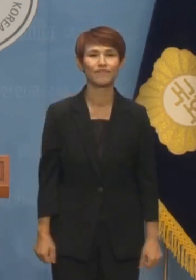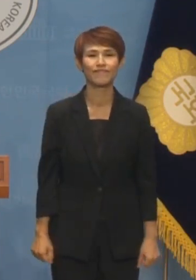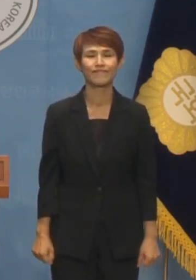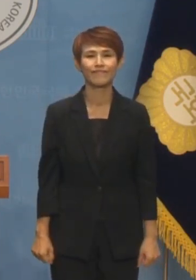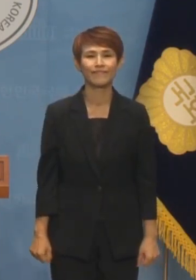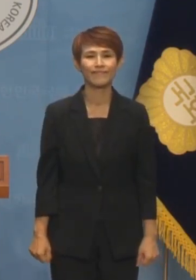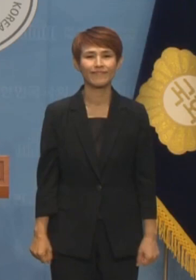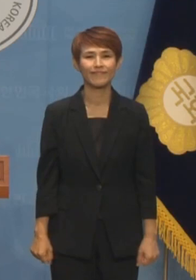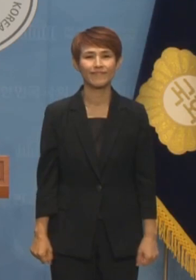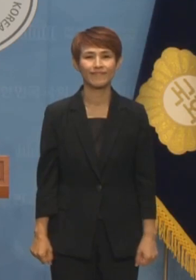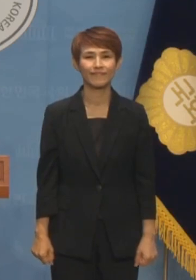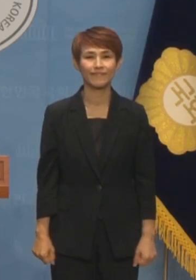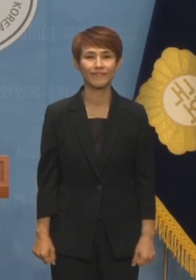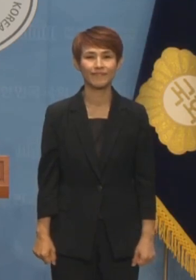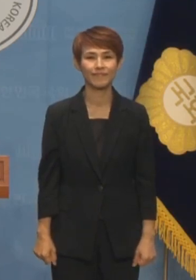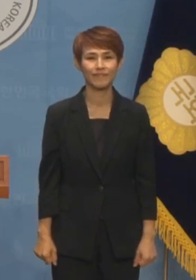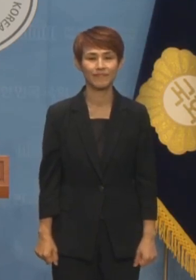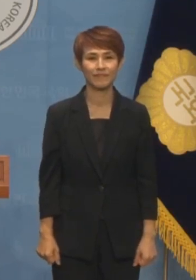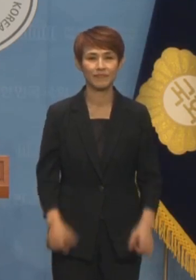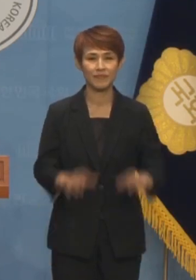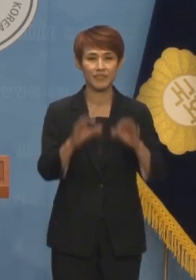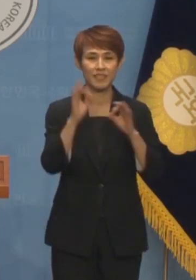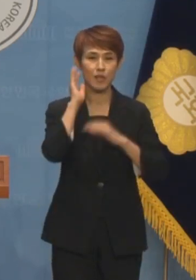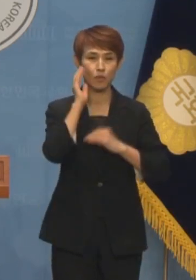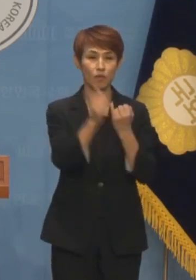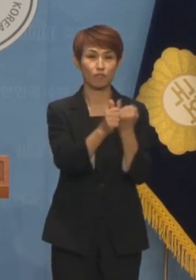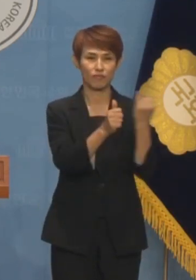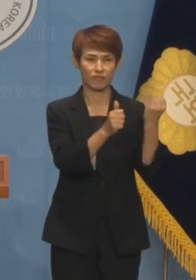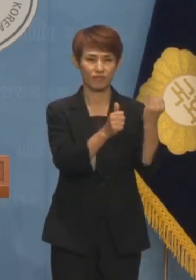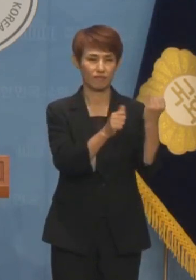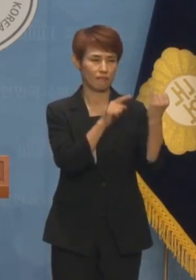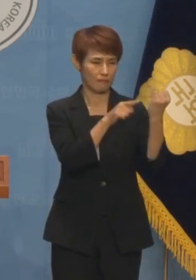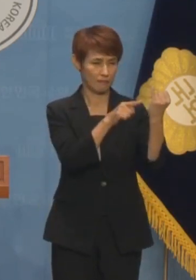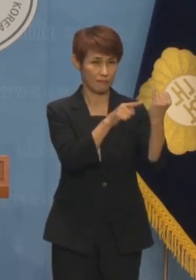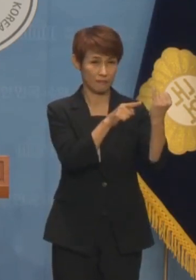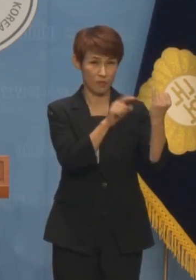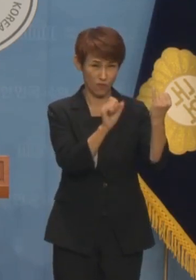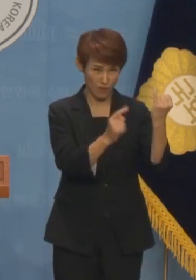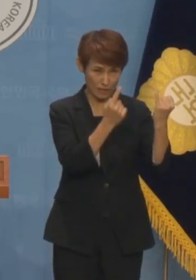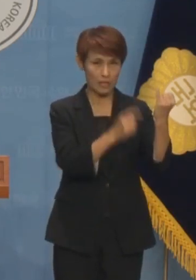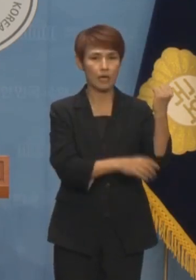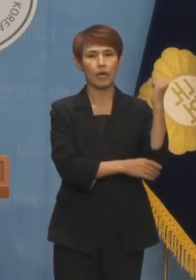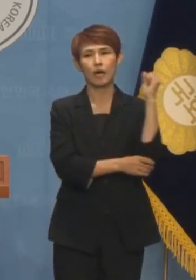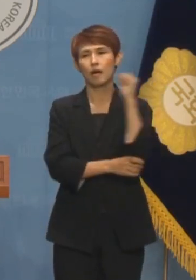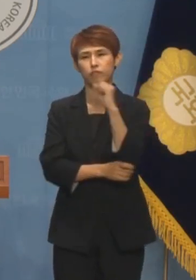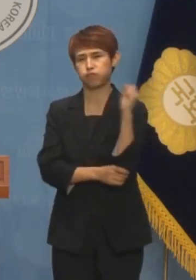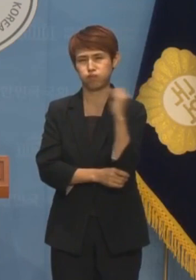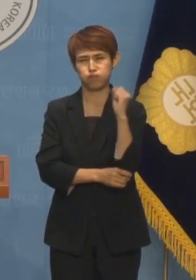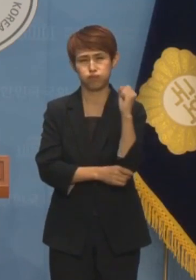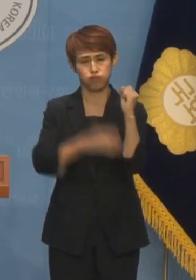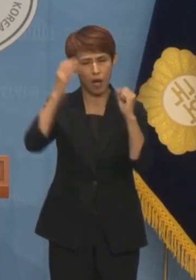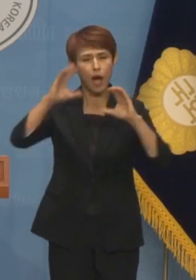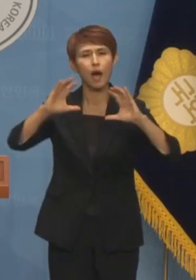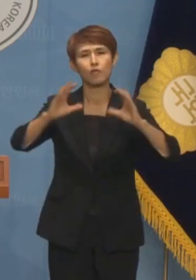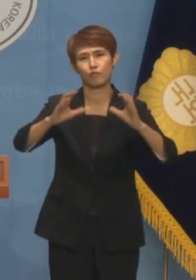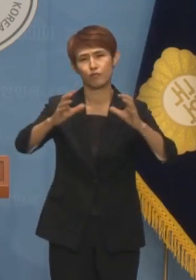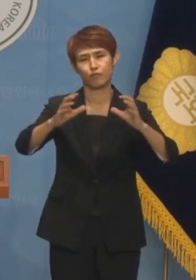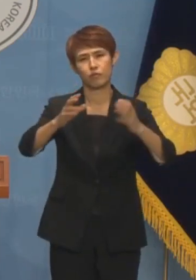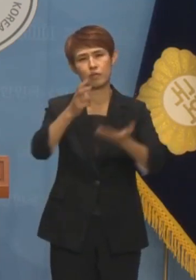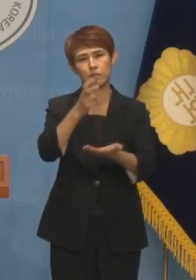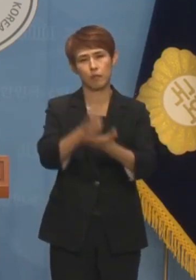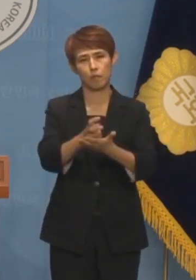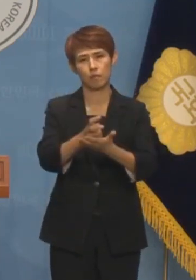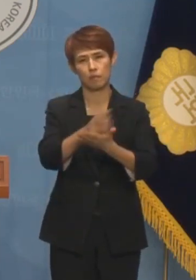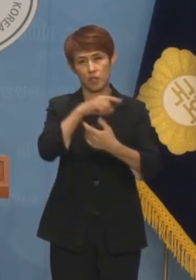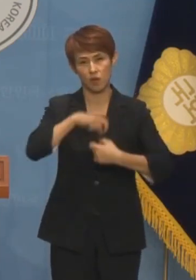발표하겠습니다. 김건희 여사 한 사람으로 인해 흔들리고 있는 대한민국의